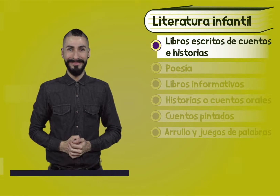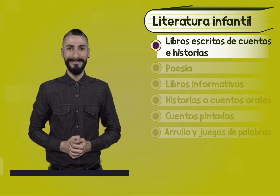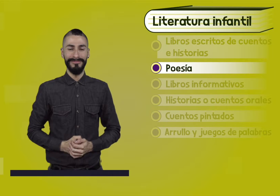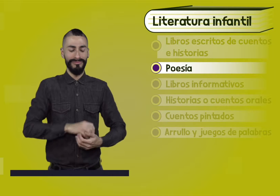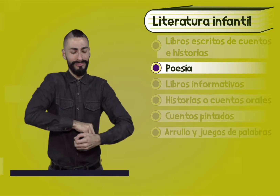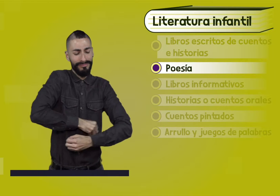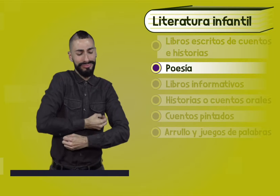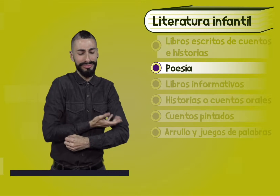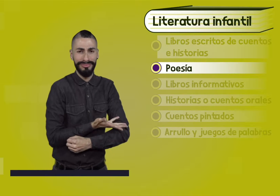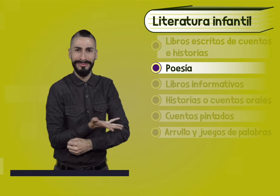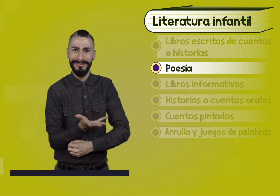Poesía.